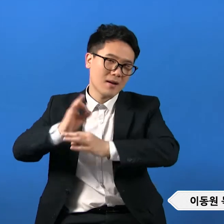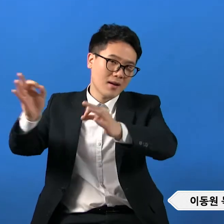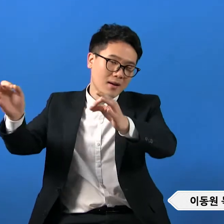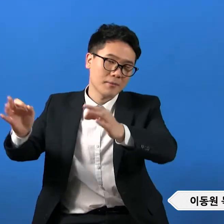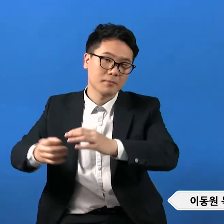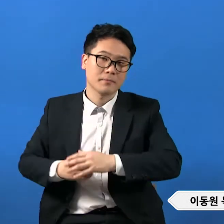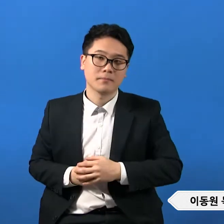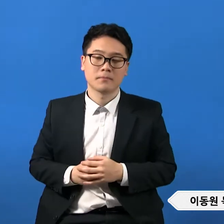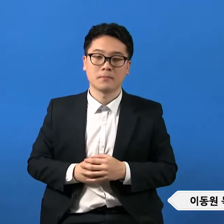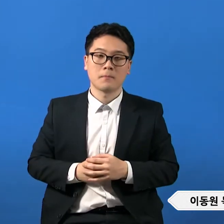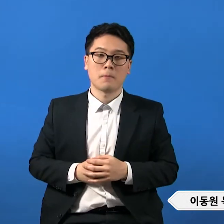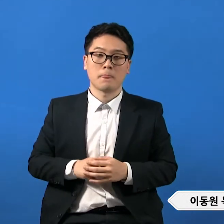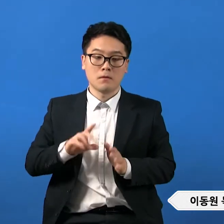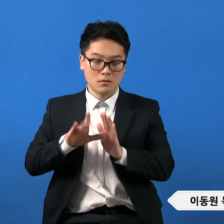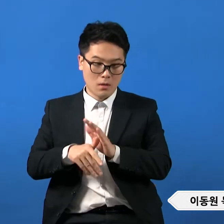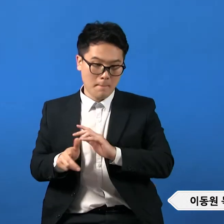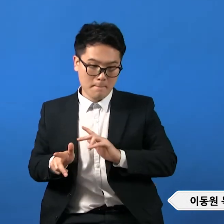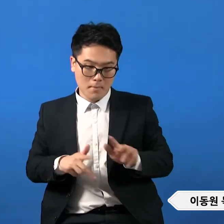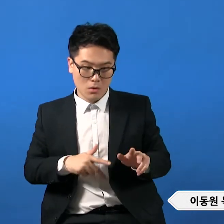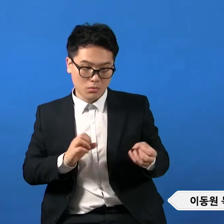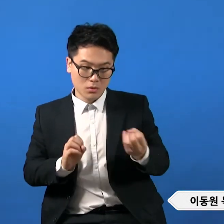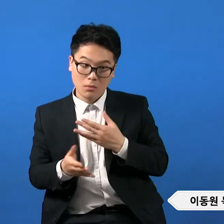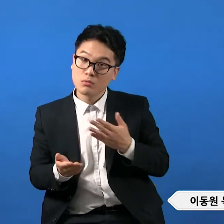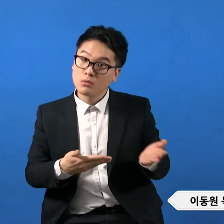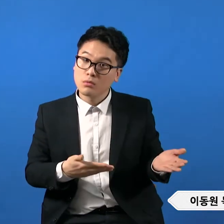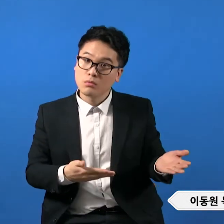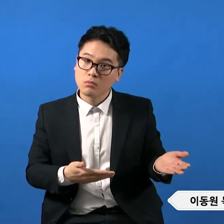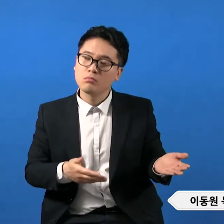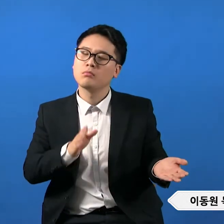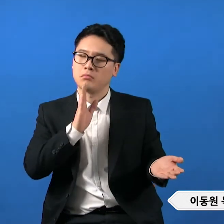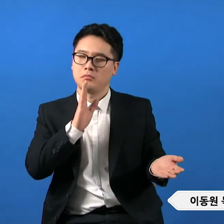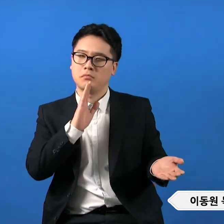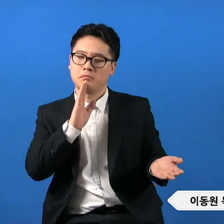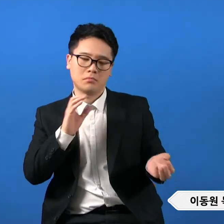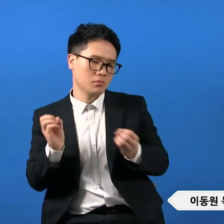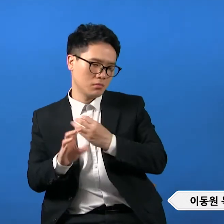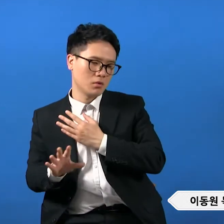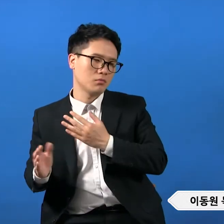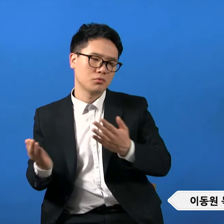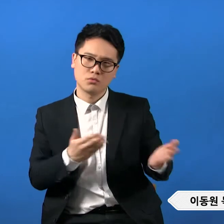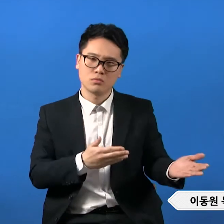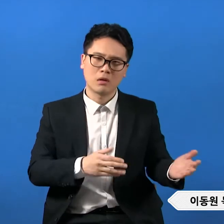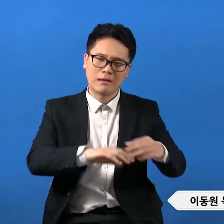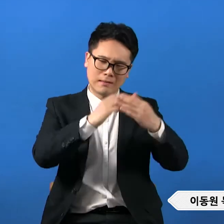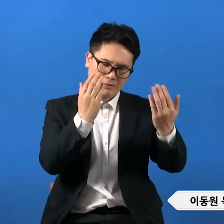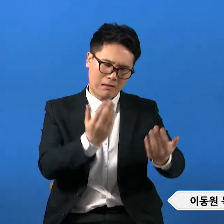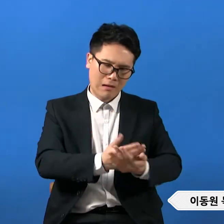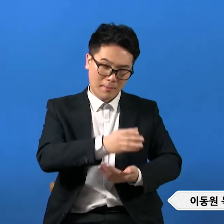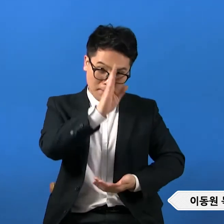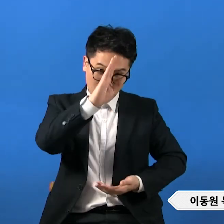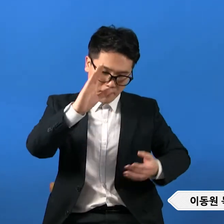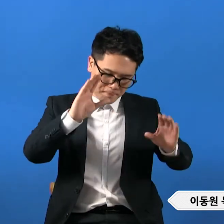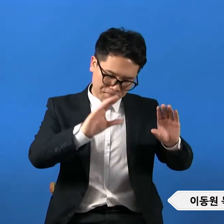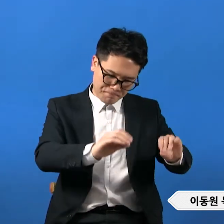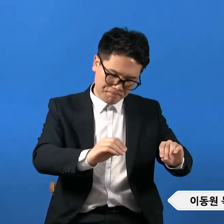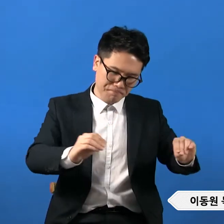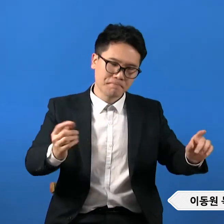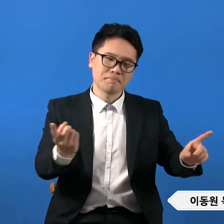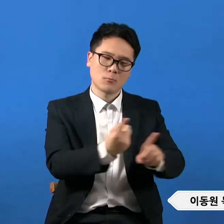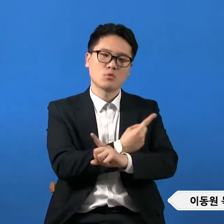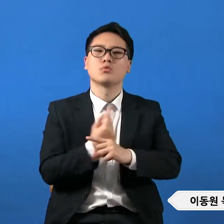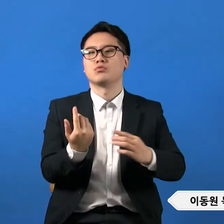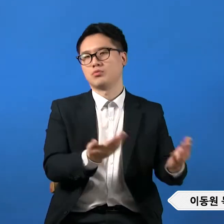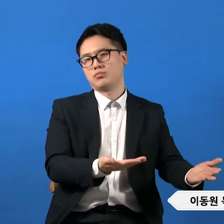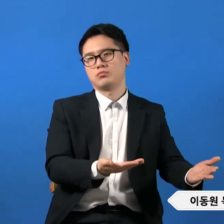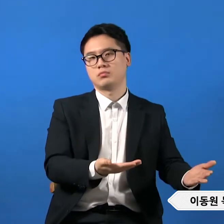여기소서. 자, 그 기도가 응답됐습니까? 안 됐습니까? 되었죠. 다 깨끗함을 얻었어요. 물론